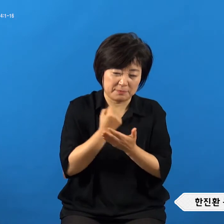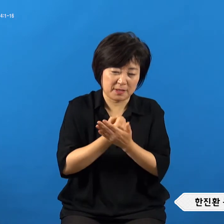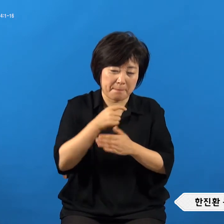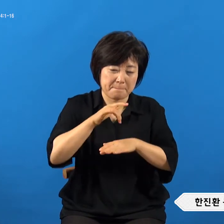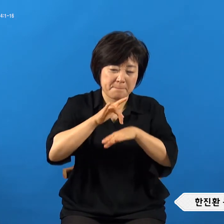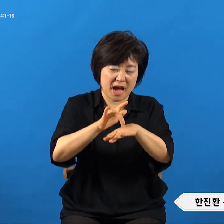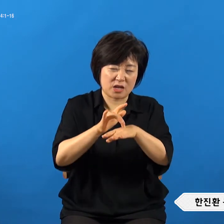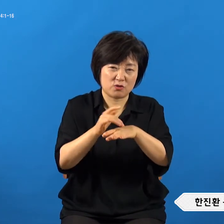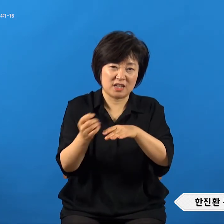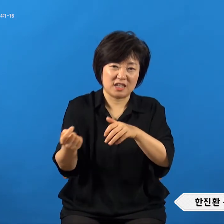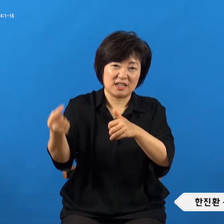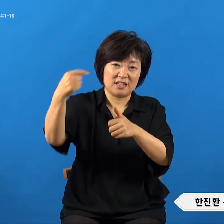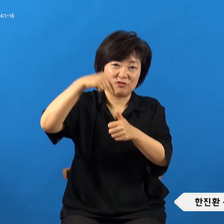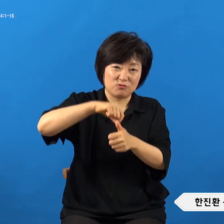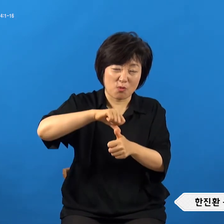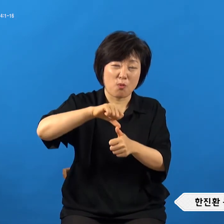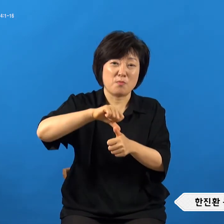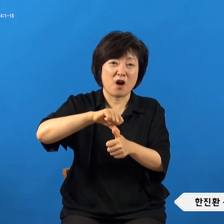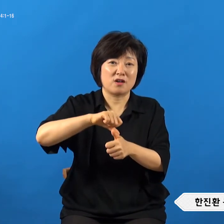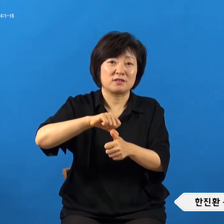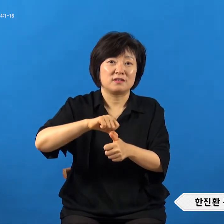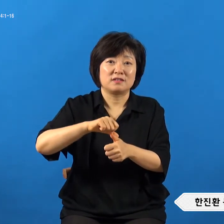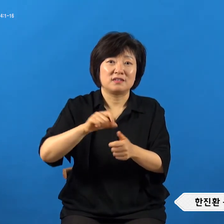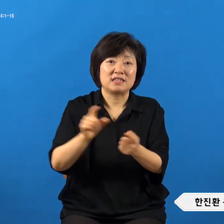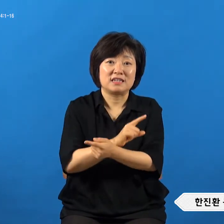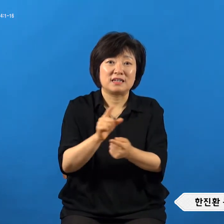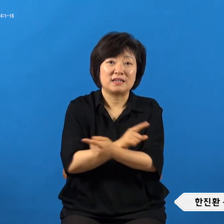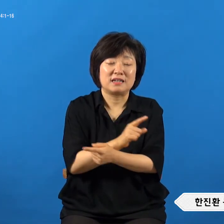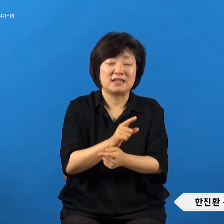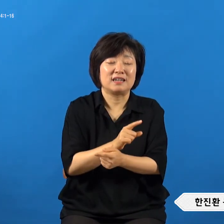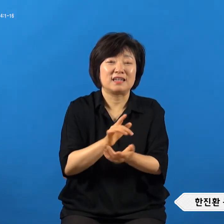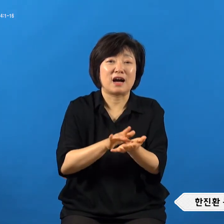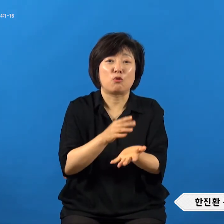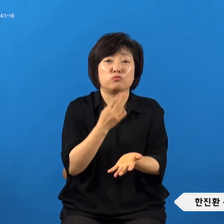한번 들면 치료약도 없습니다.